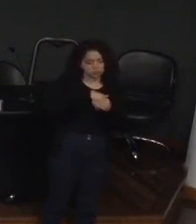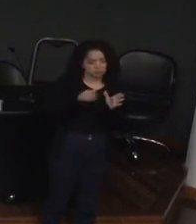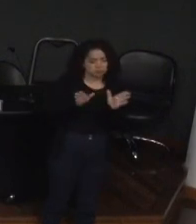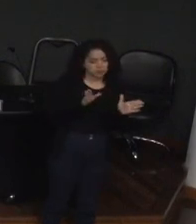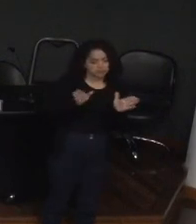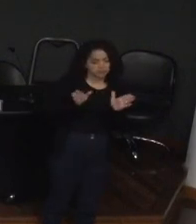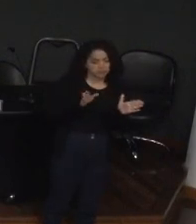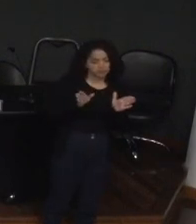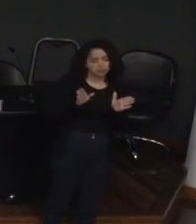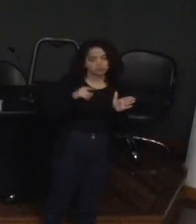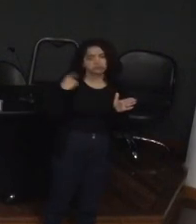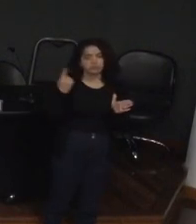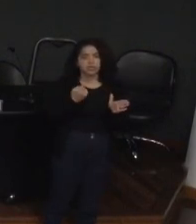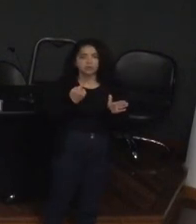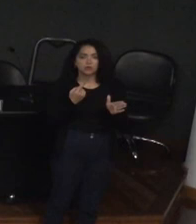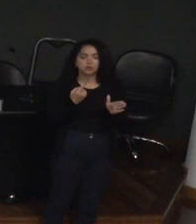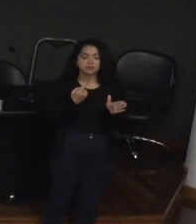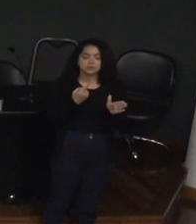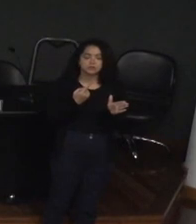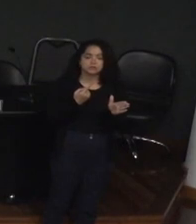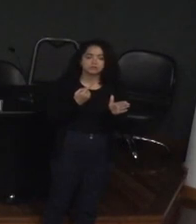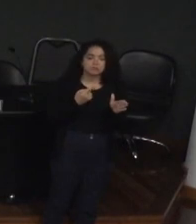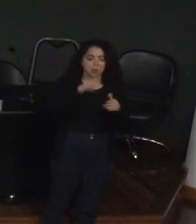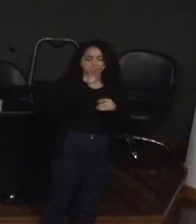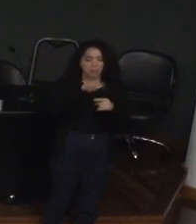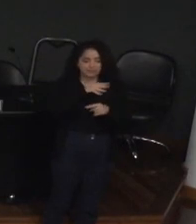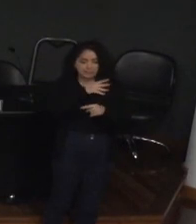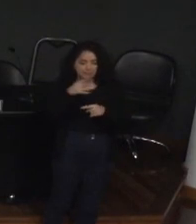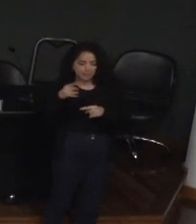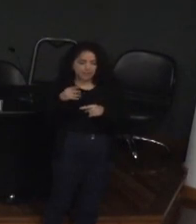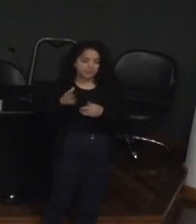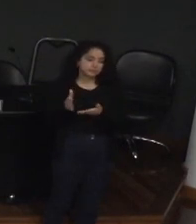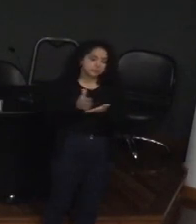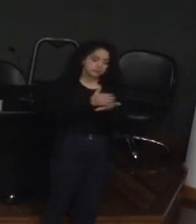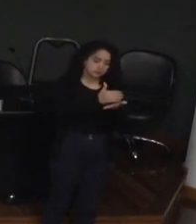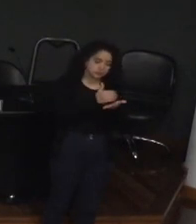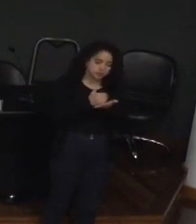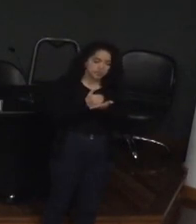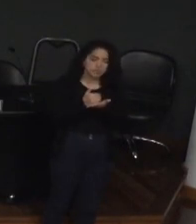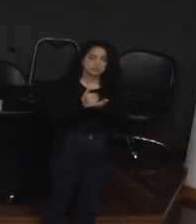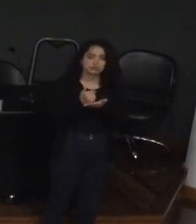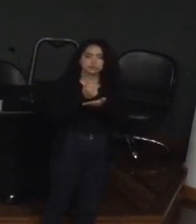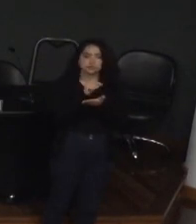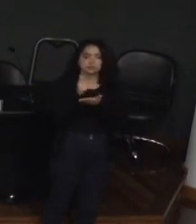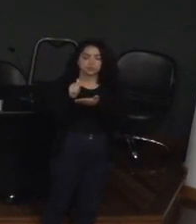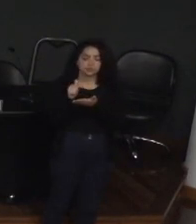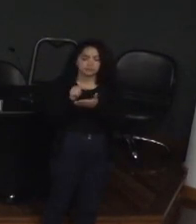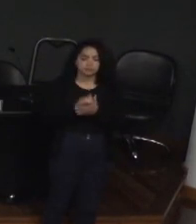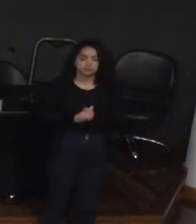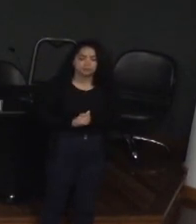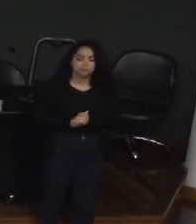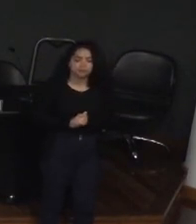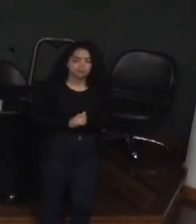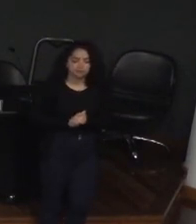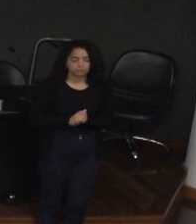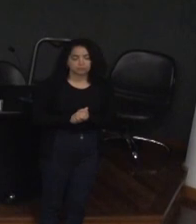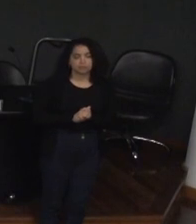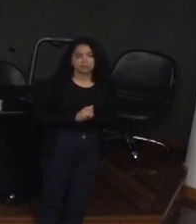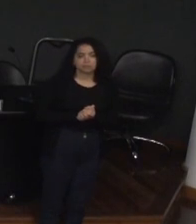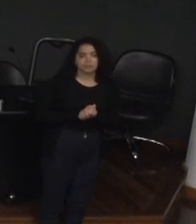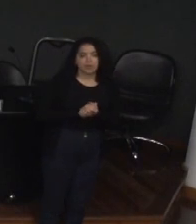para nós, né, especificamente, mas a gente não tem uma tabela de dados ali na, acho que nesse gerenciamento de documentos.